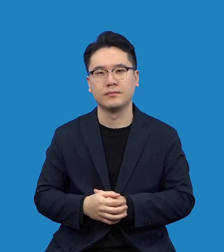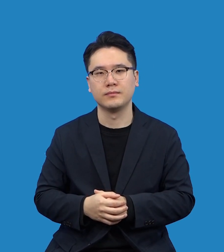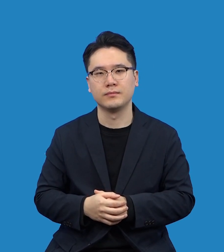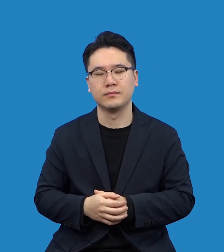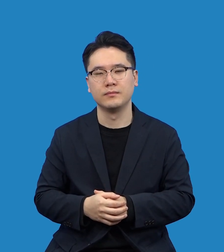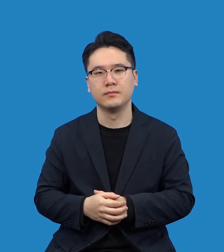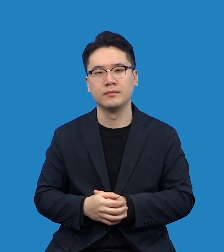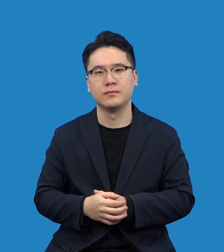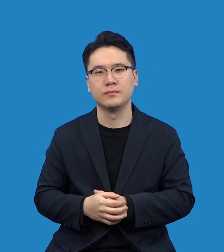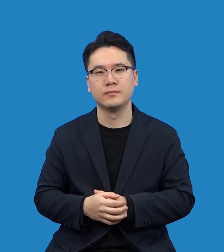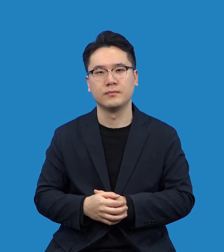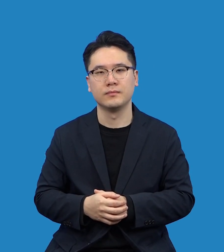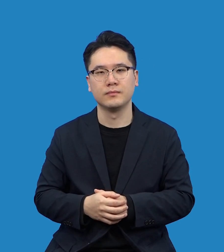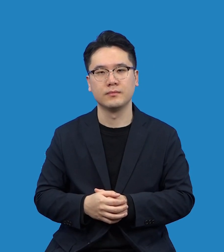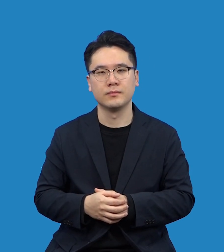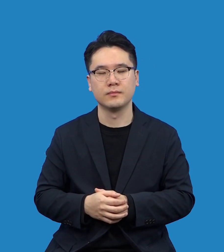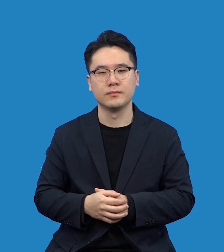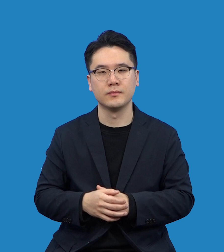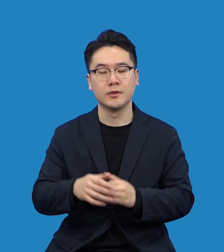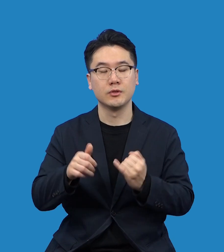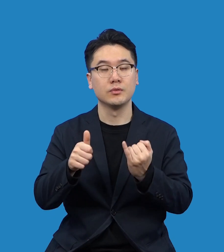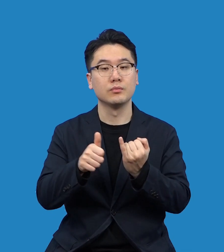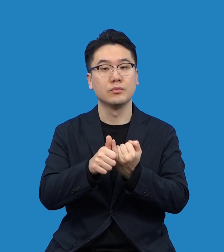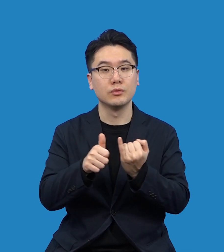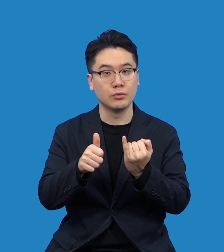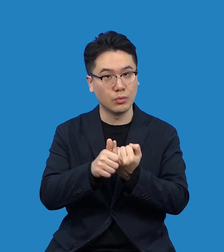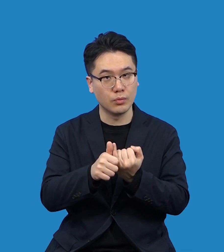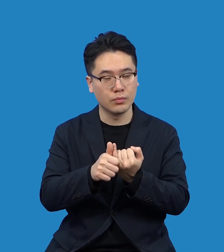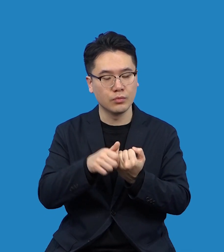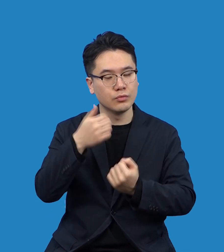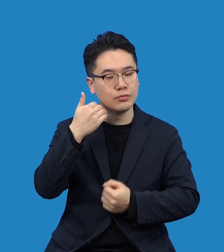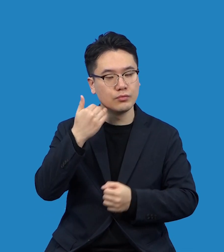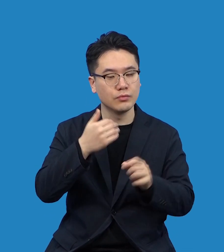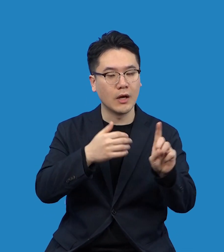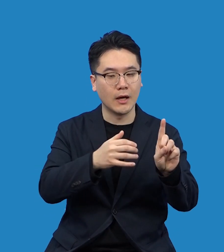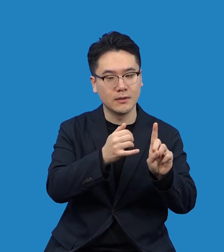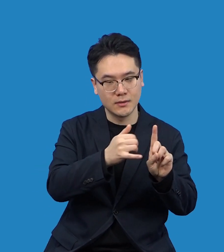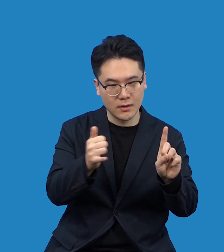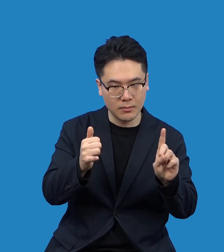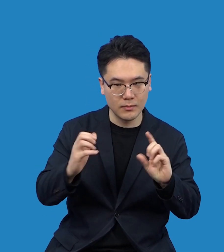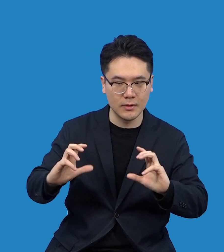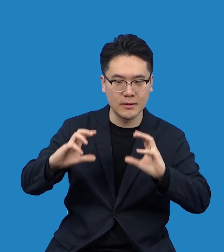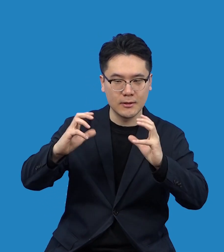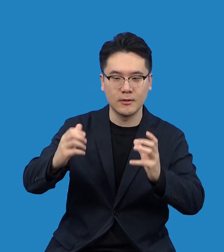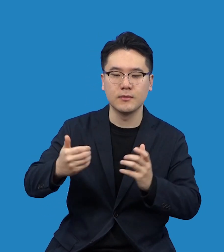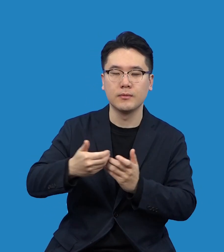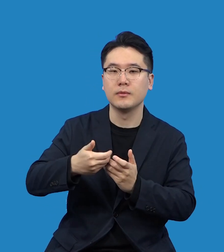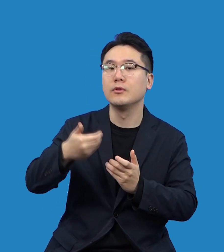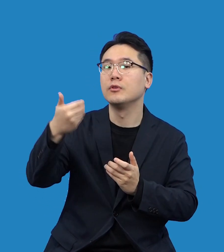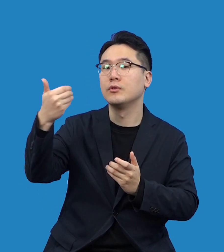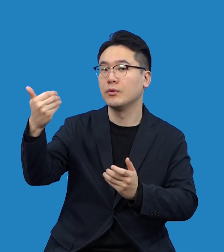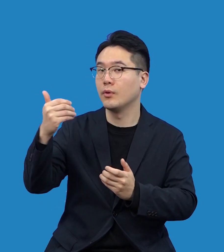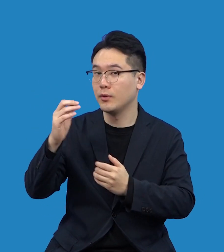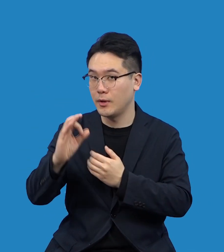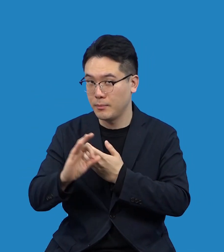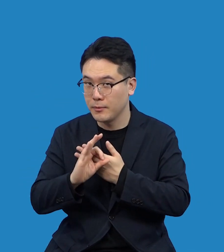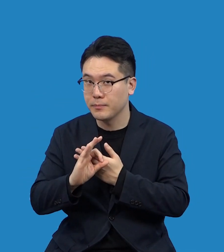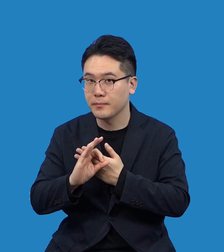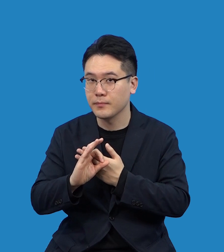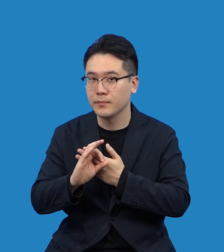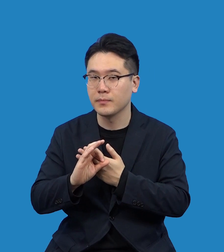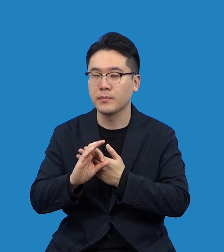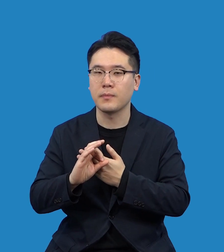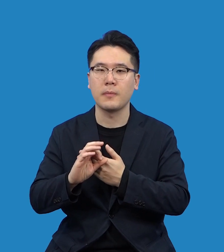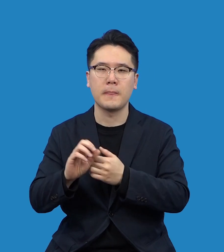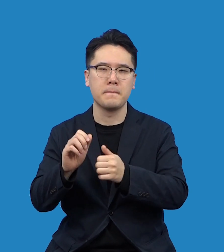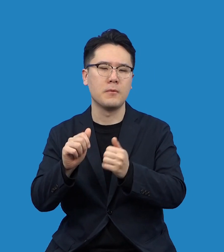부부도 누가 한 사람이 세상을 먼저 떠나면 남편이든 아내든 그